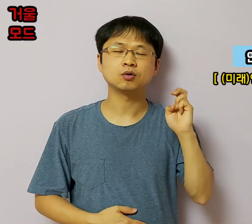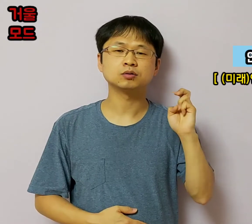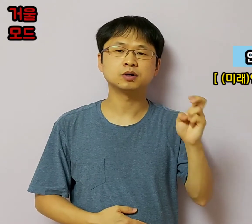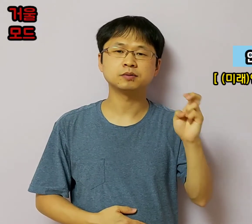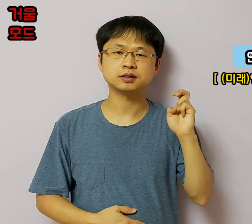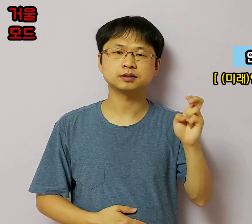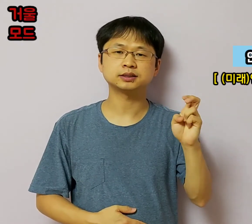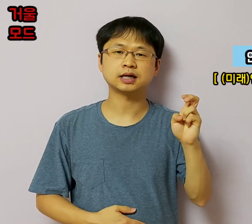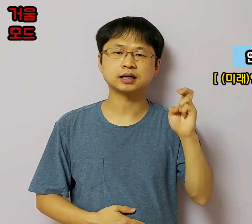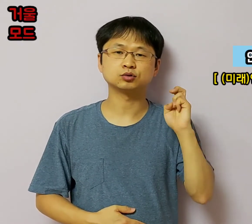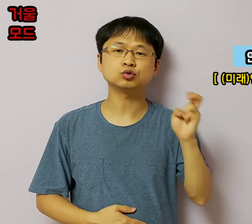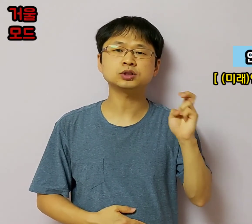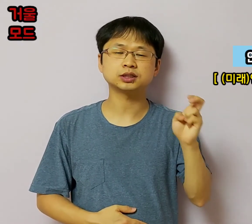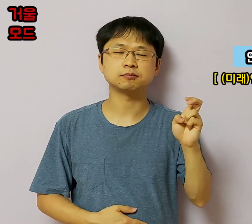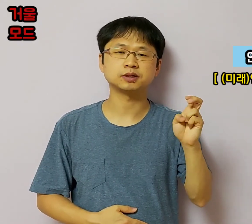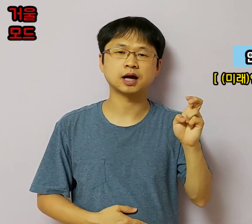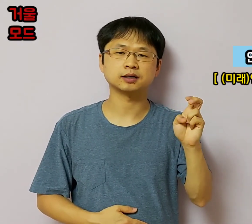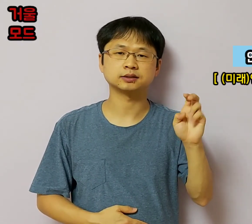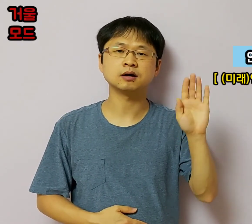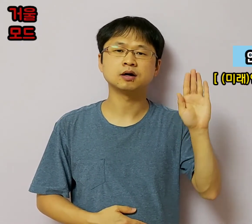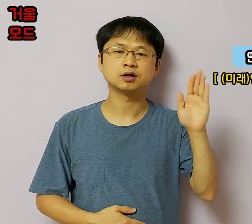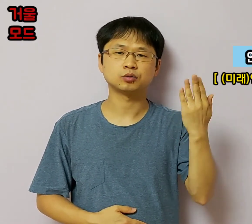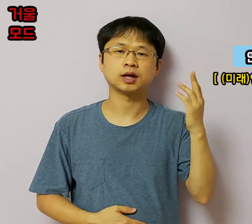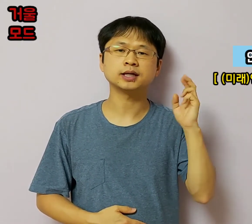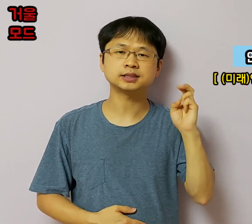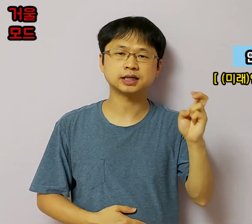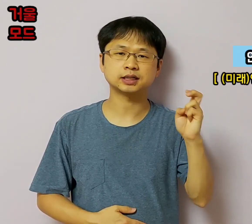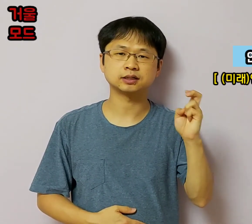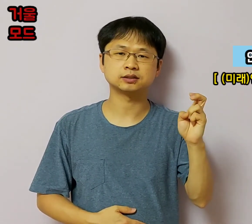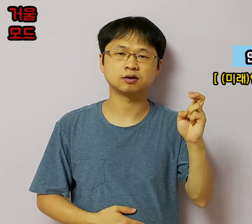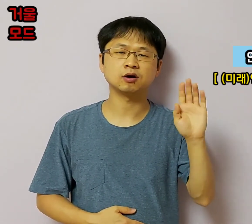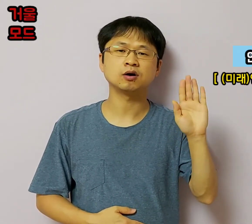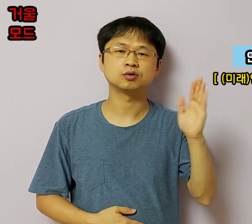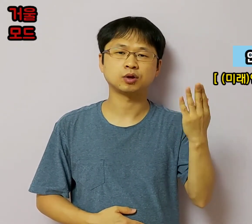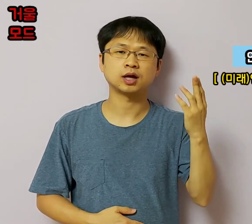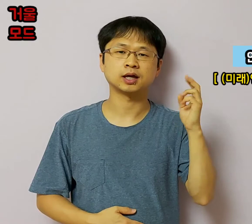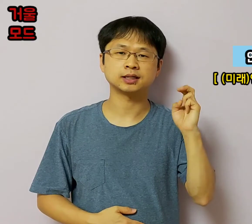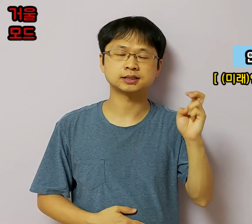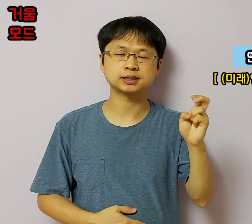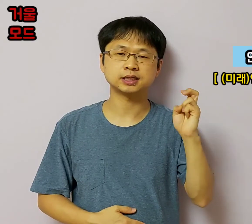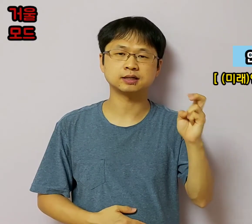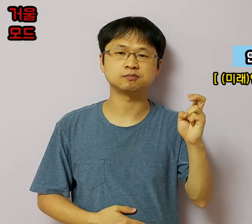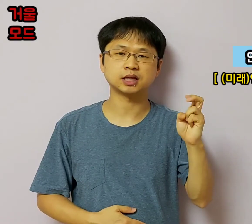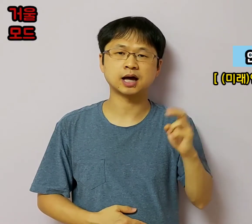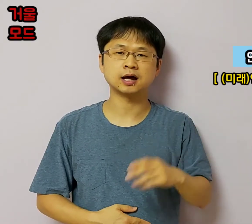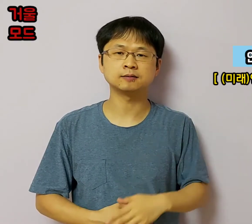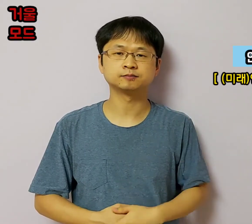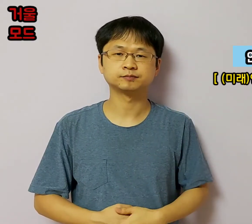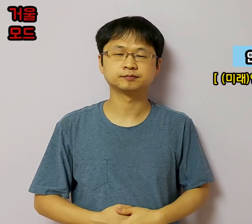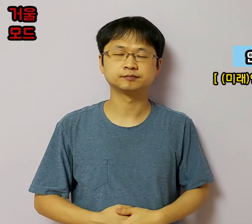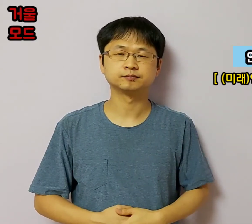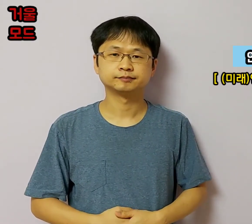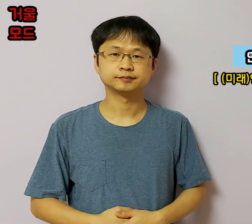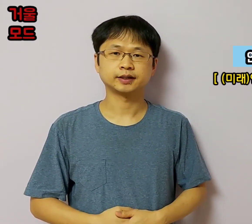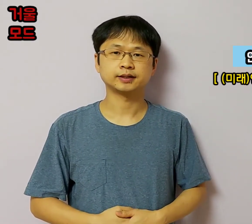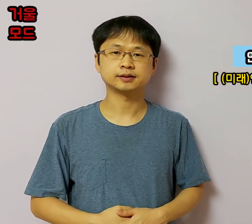혹은 뭐뭐일 것이다 라는 추측이 됩니다. 그래서 되겠지가 되겠죠. 되겠지입니다.